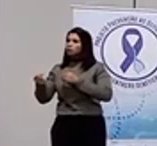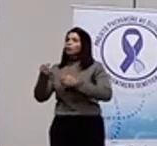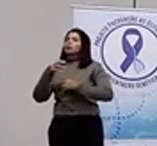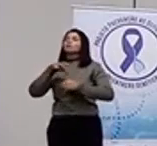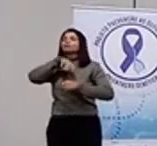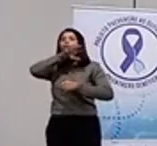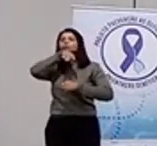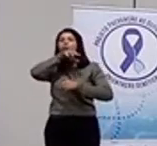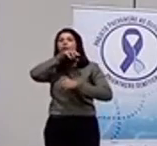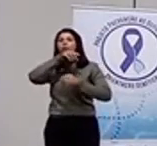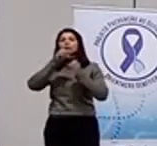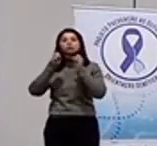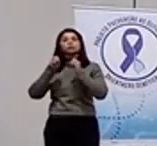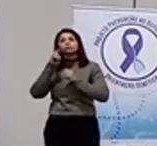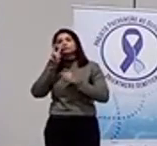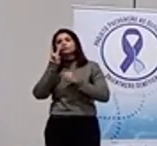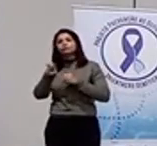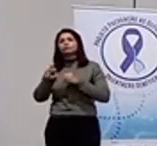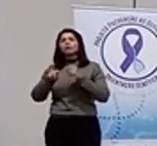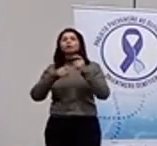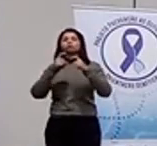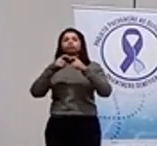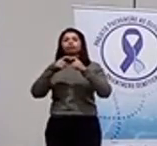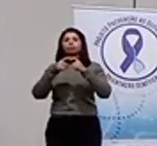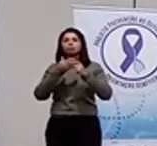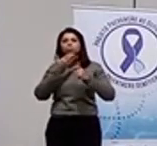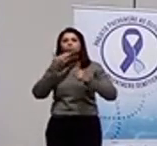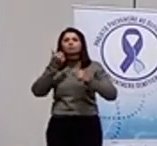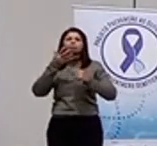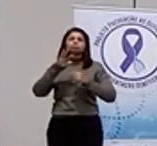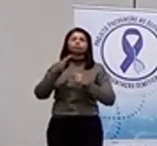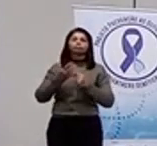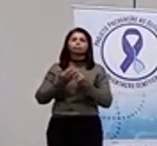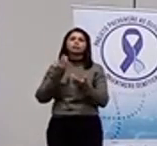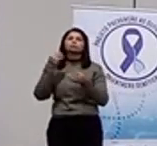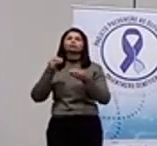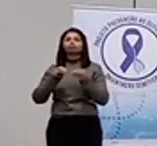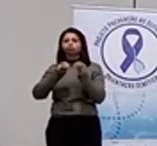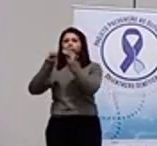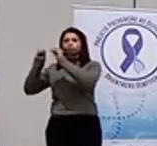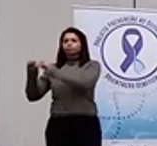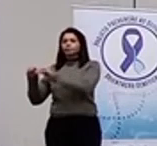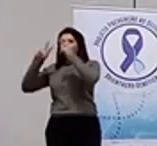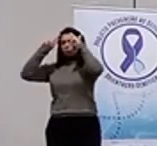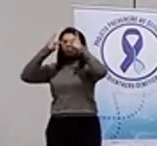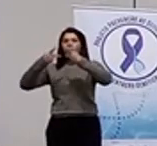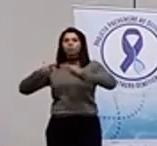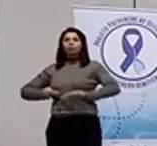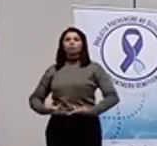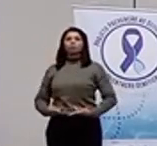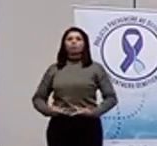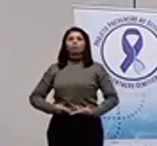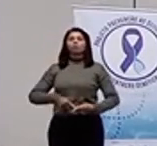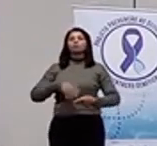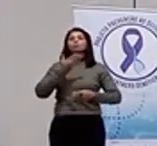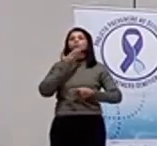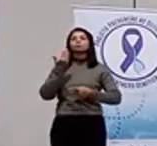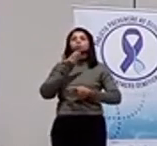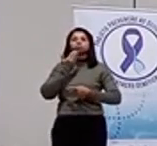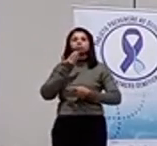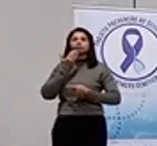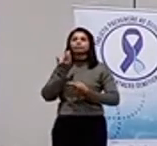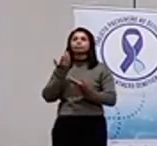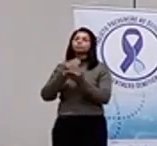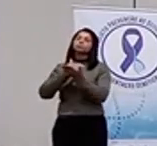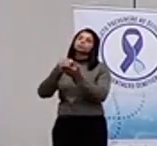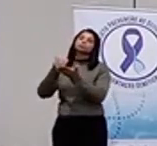tiver um efeito clínico, a gente vai partir para o estudo em seres humanos. Só que o estudo em ser humano também não é uma coisa tão fácil assim. Você começa